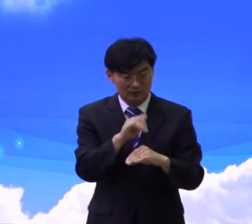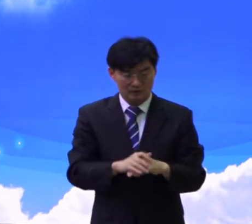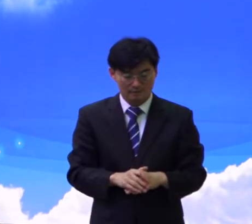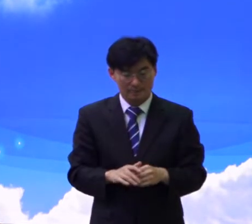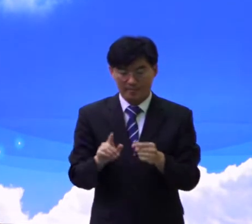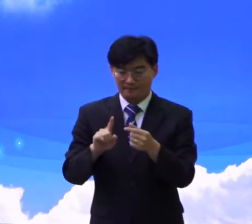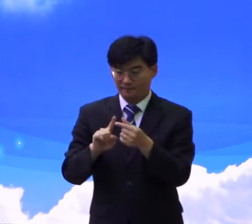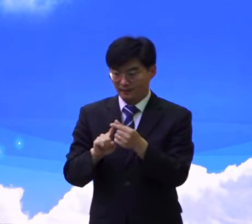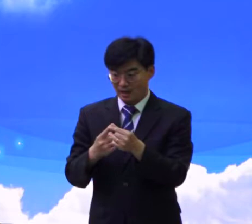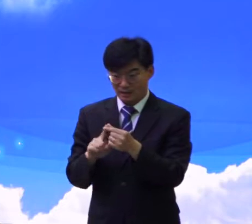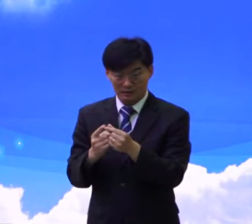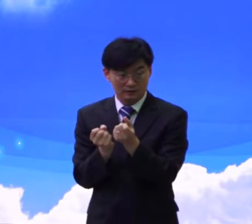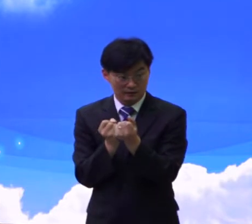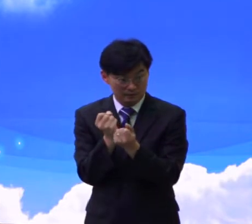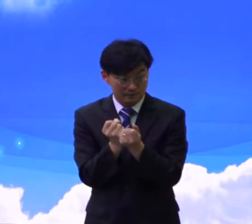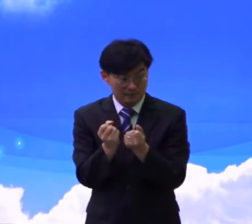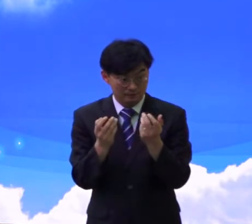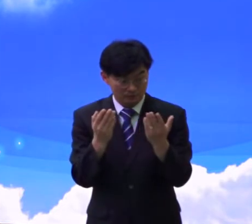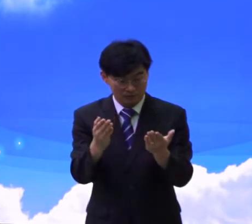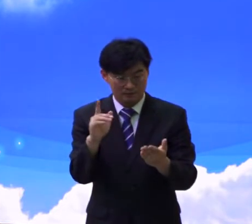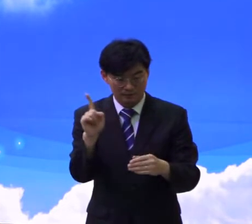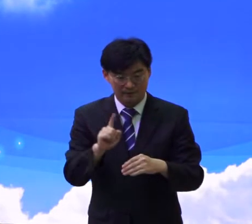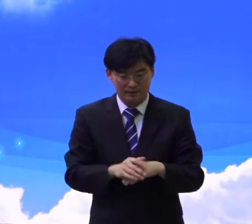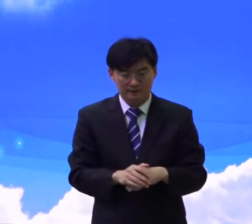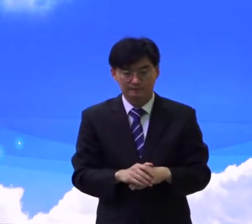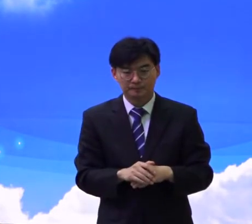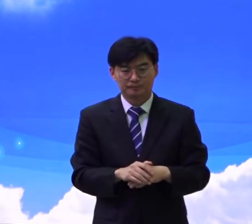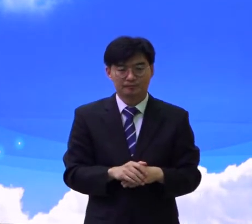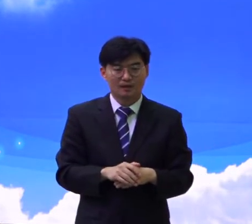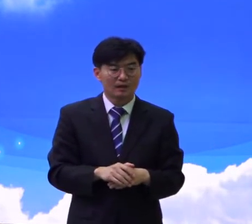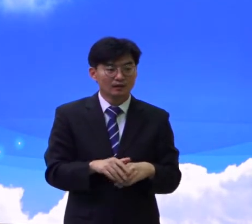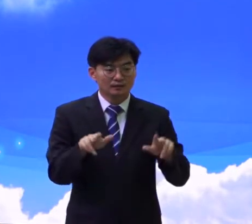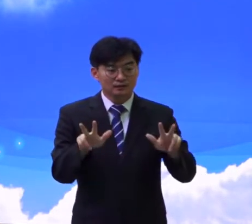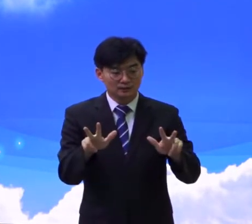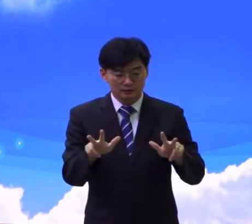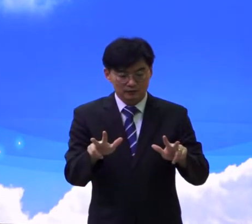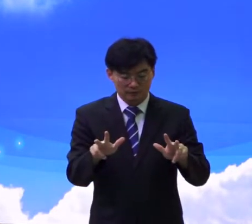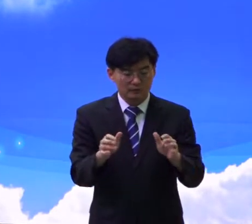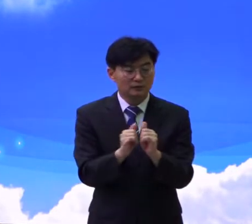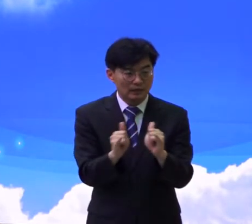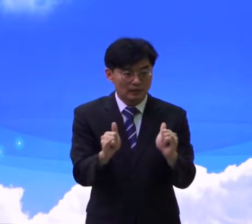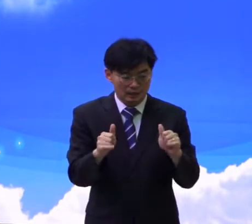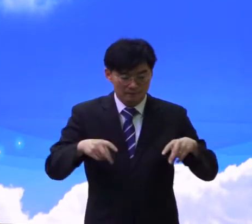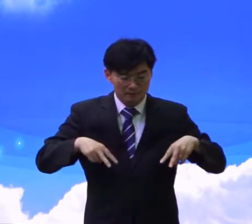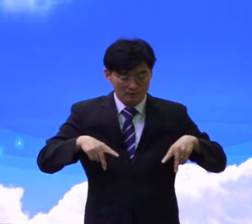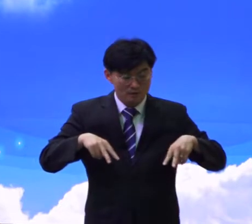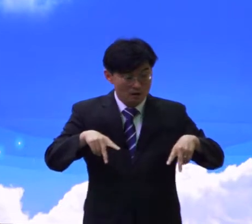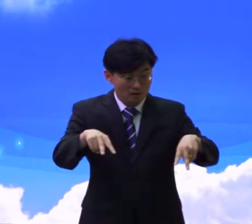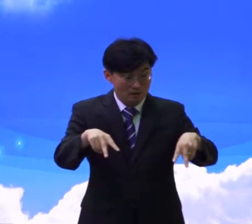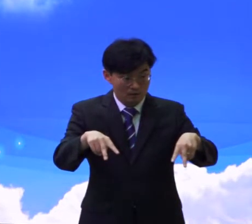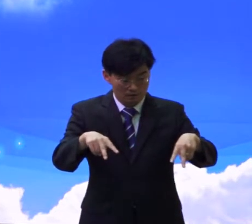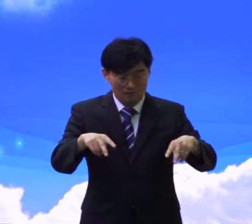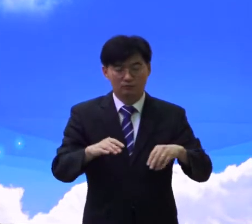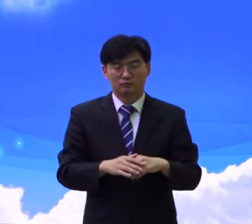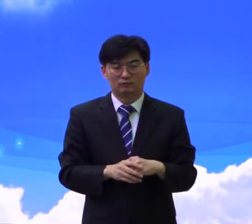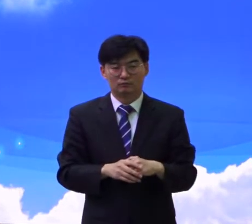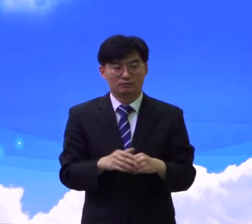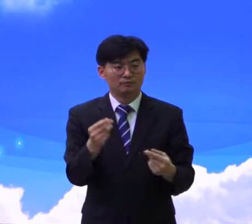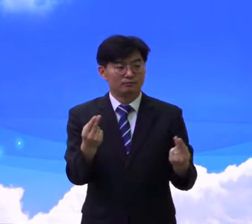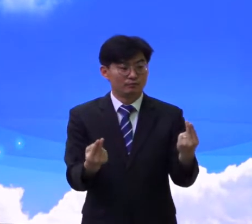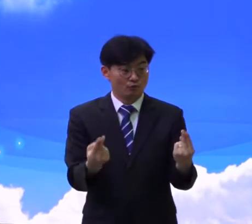됩니다. 그렇다면 오늘 본문에 있는 보행자를 전쟁의 이미지로 하면 보병이라고 얘기할 수 있을 거고,